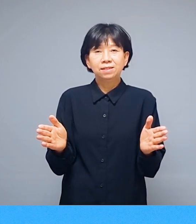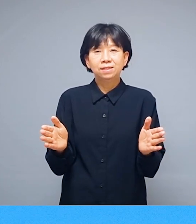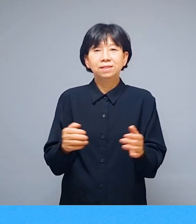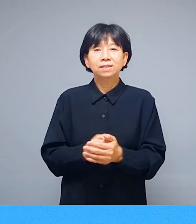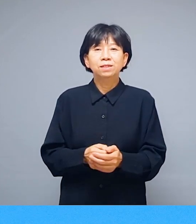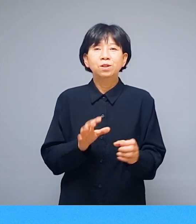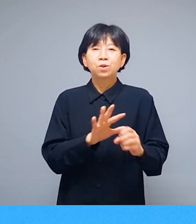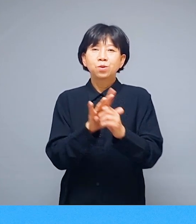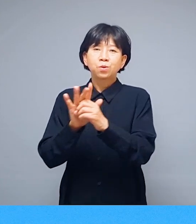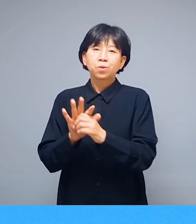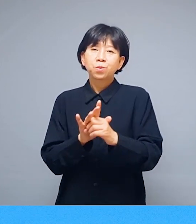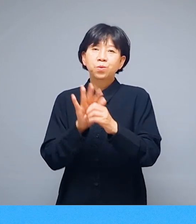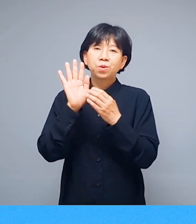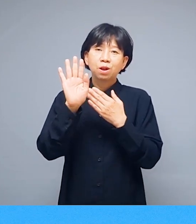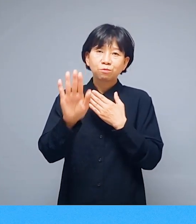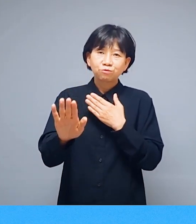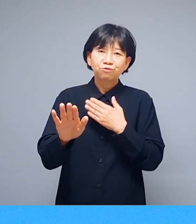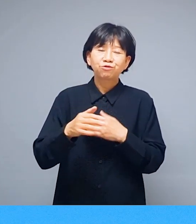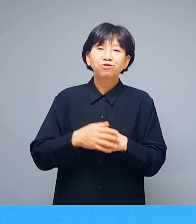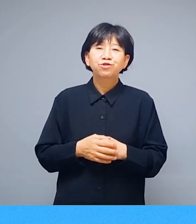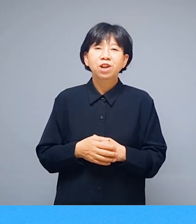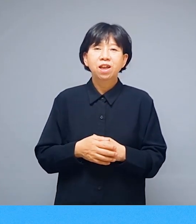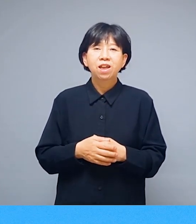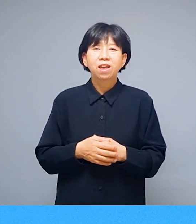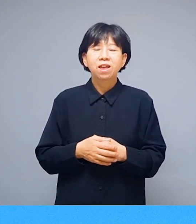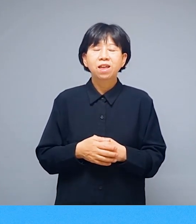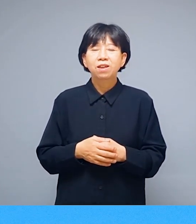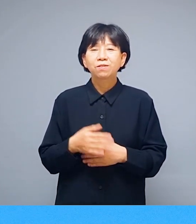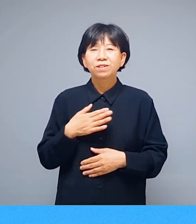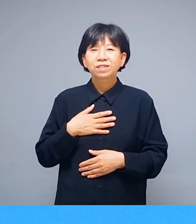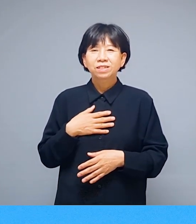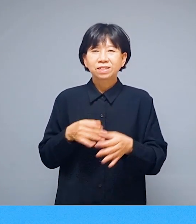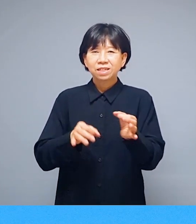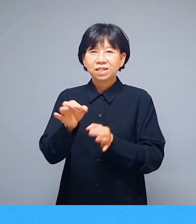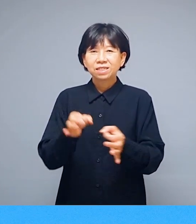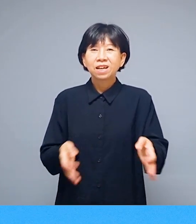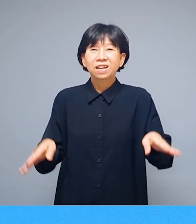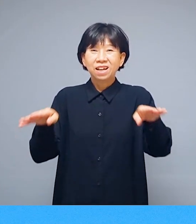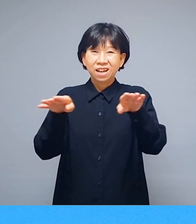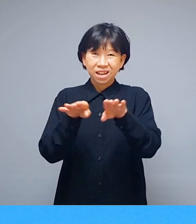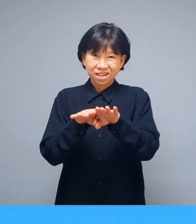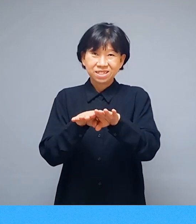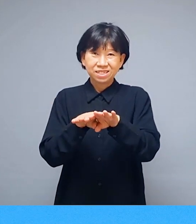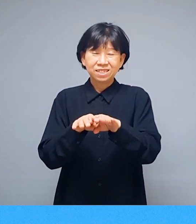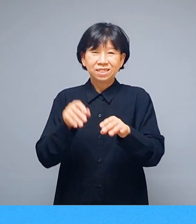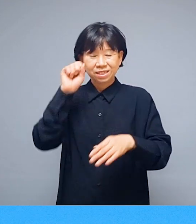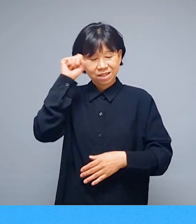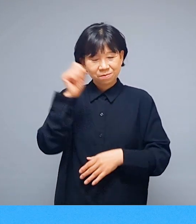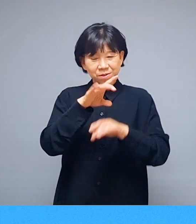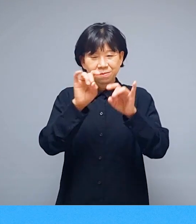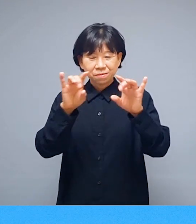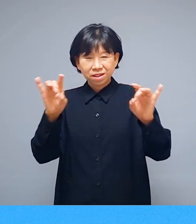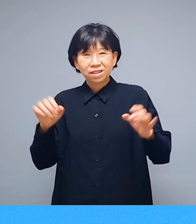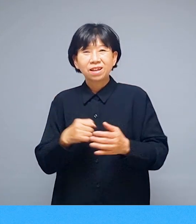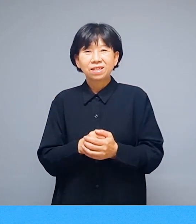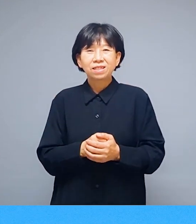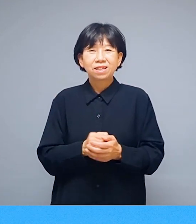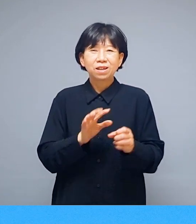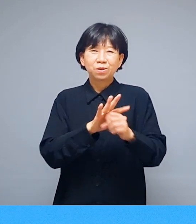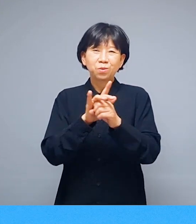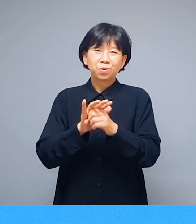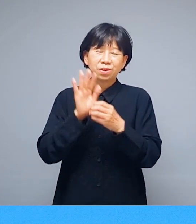코로나가 지나면서 또 우리가 상가에 있다 보니까 새벽마다 많은 집회를 했었는데 다 줄이고